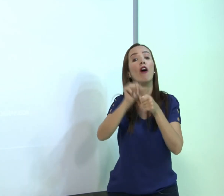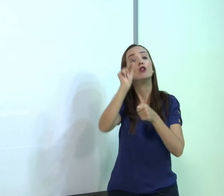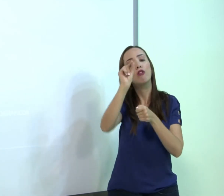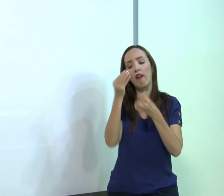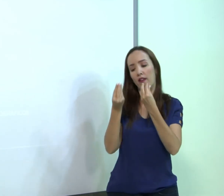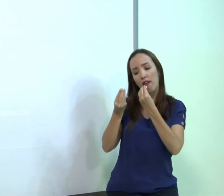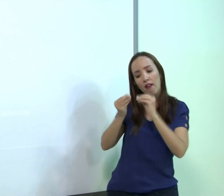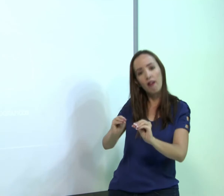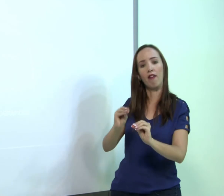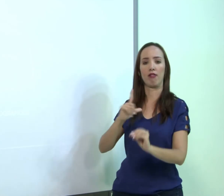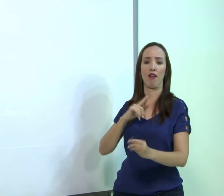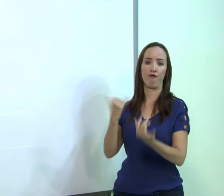que esta é a informação importante.